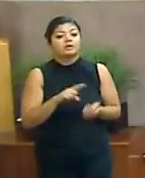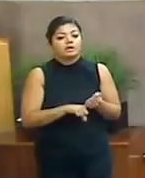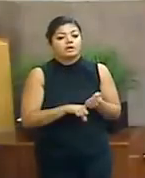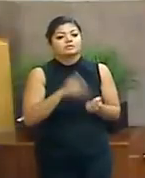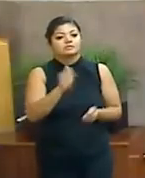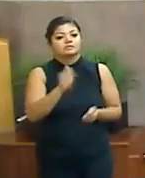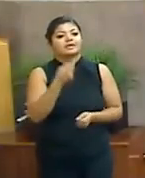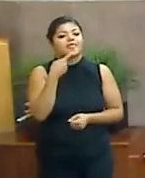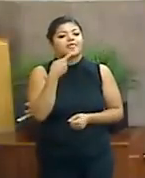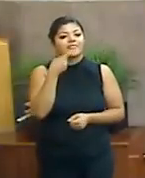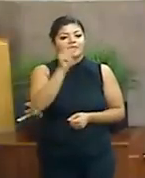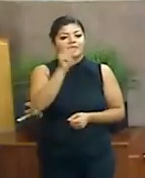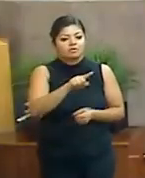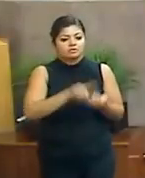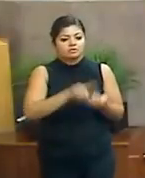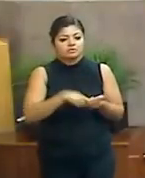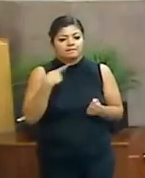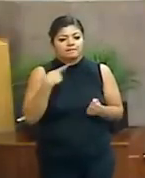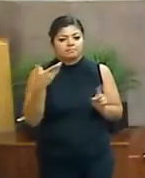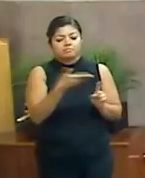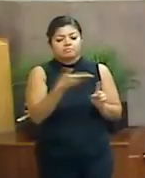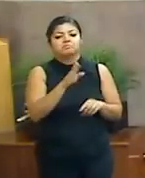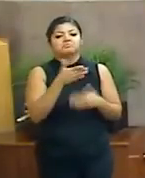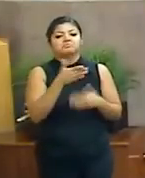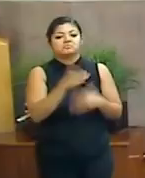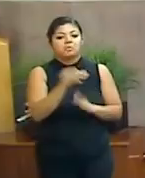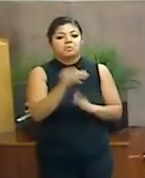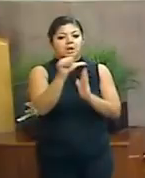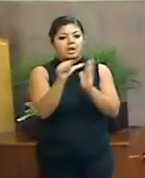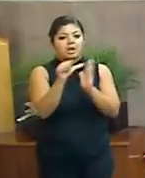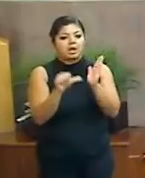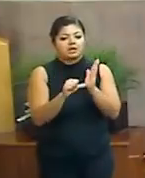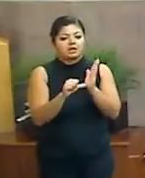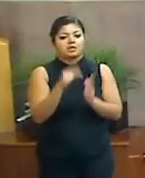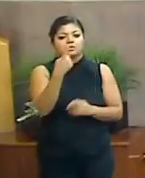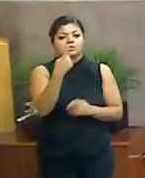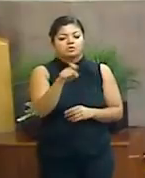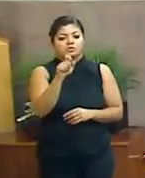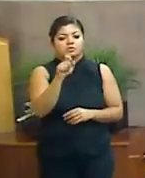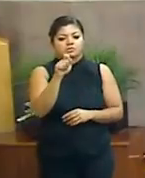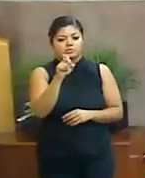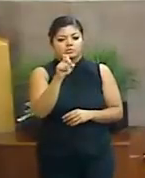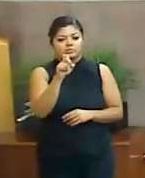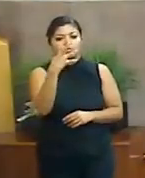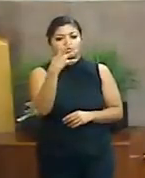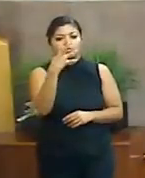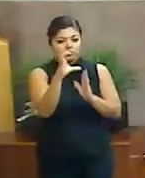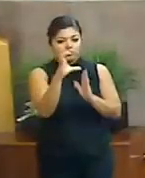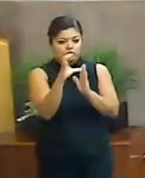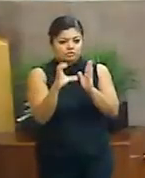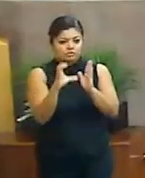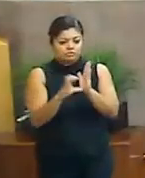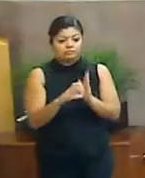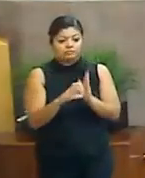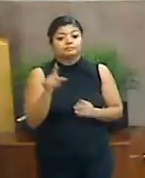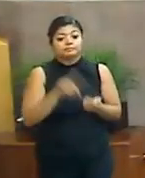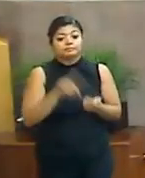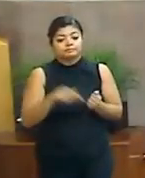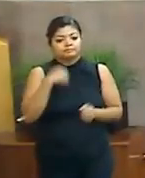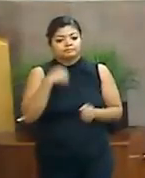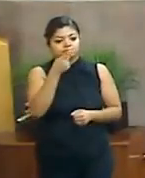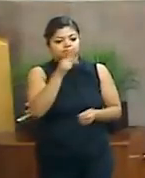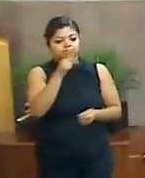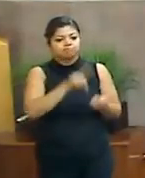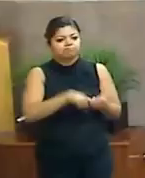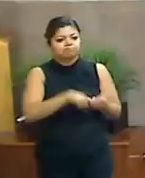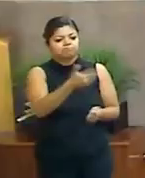la denuncia presentada contra elección por presuntas violaciones el artículo 5 cliente 4 a la constitución en el proyecto se propone declarar inoperante los